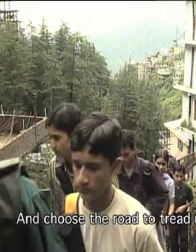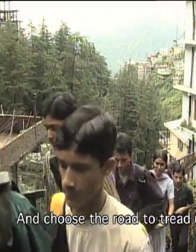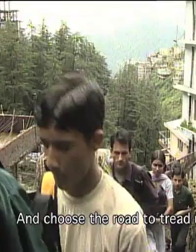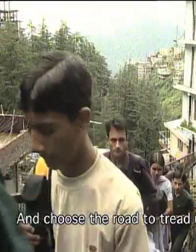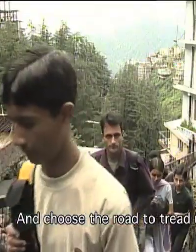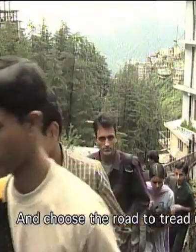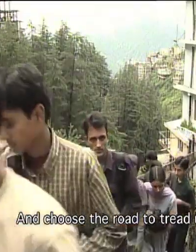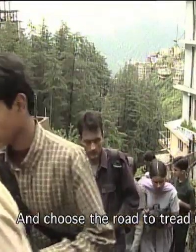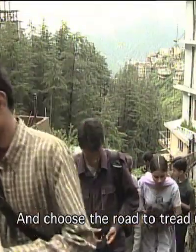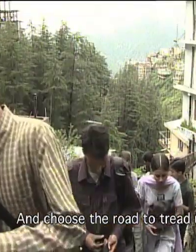स्वयं चुने।